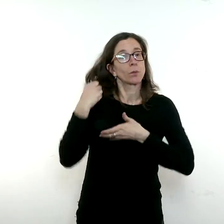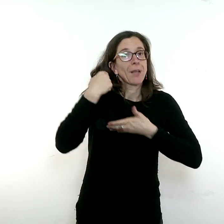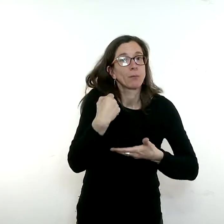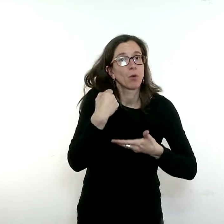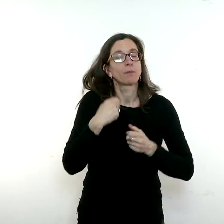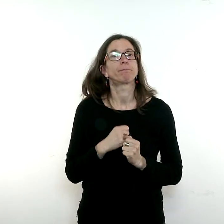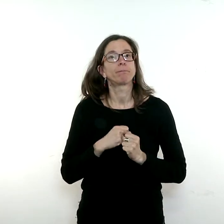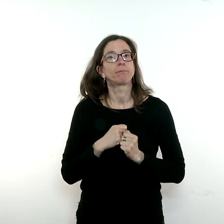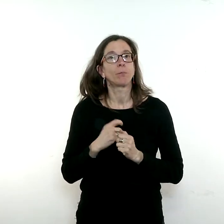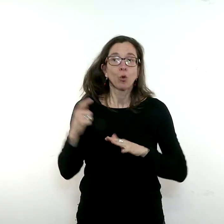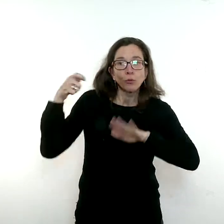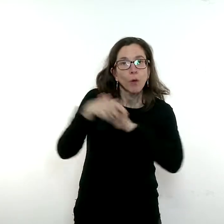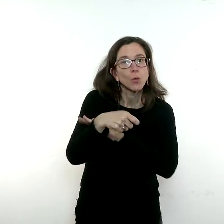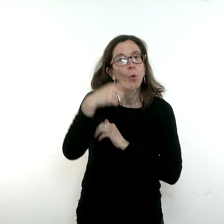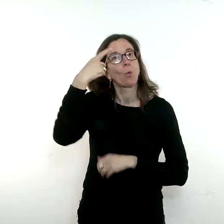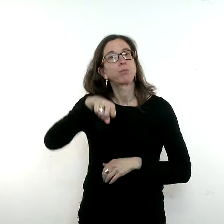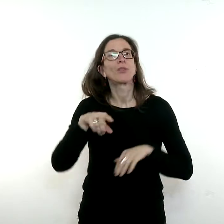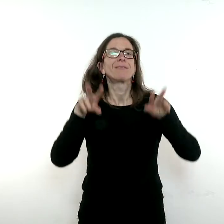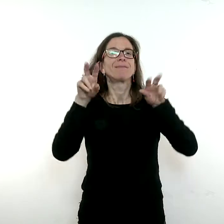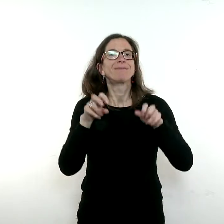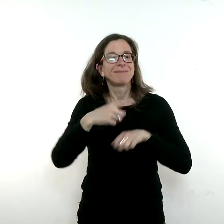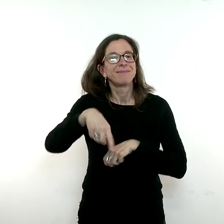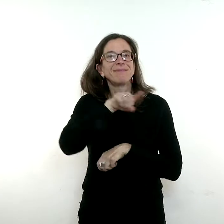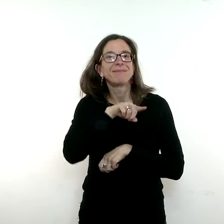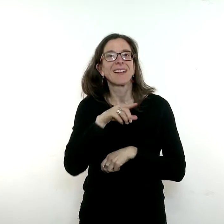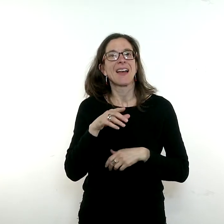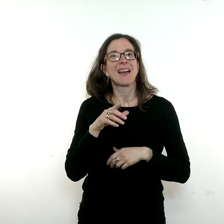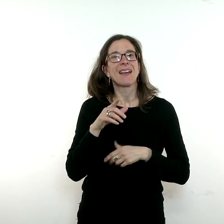d'attribution d'une subvention à l'association Grain d'Image pour l'exercice 2019.